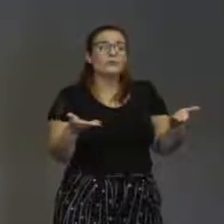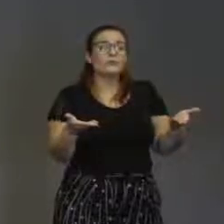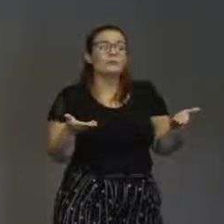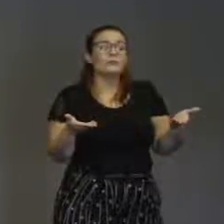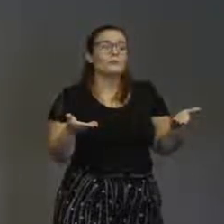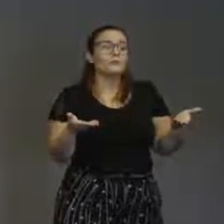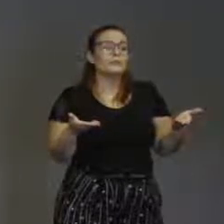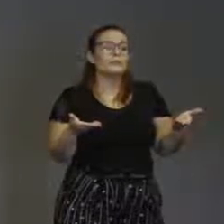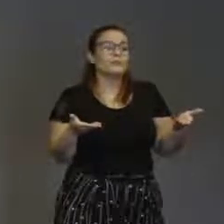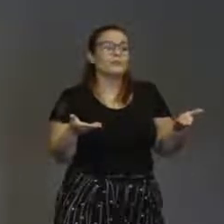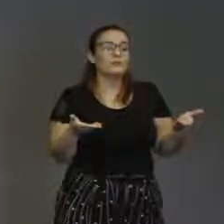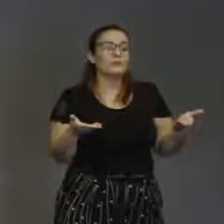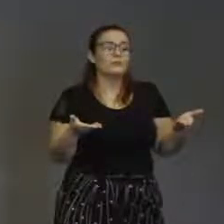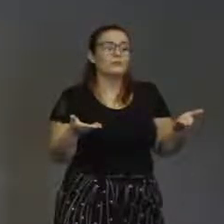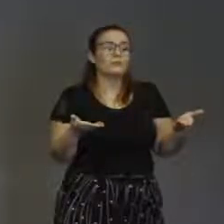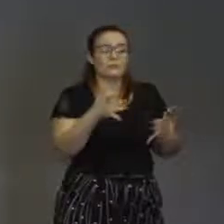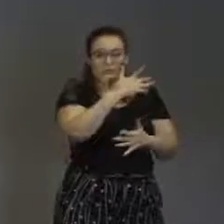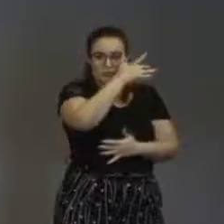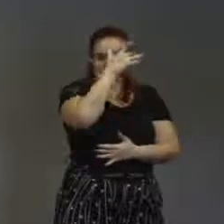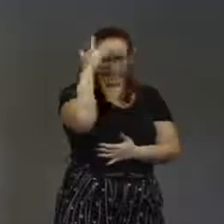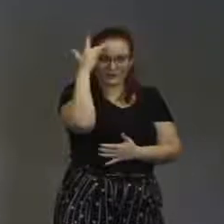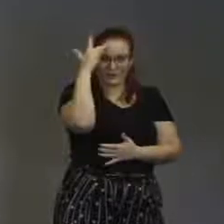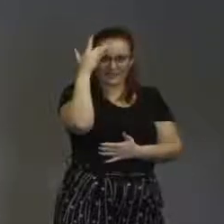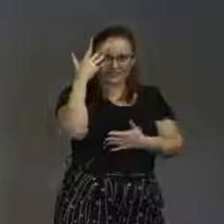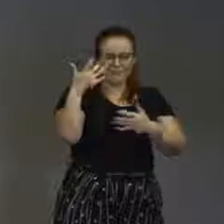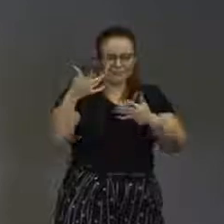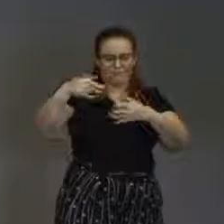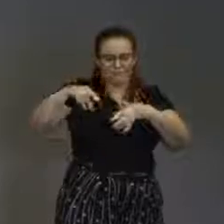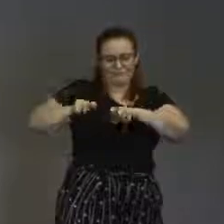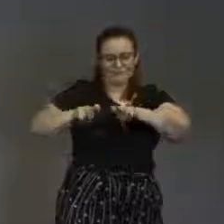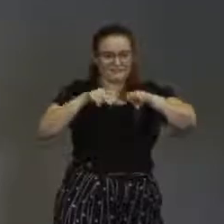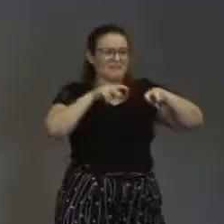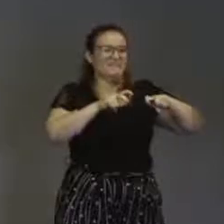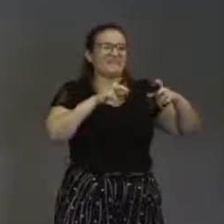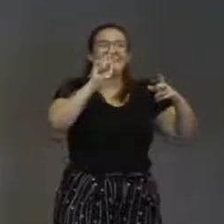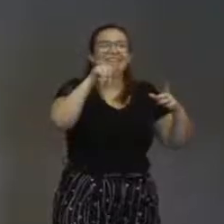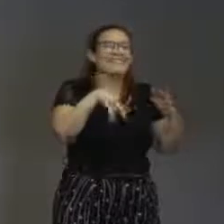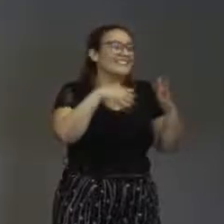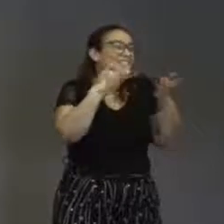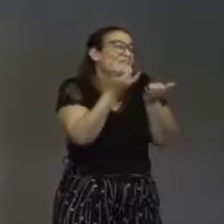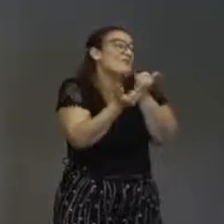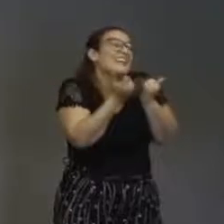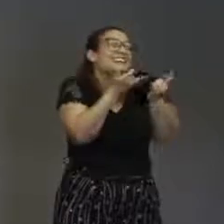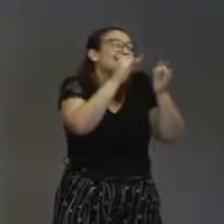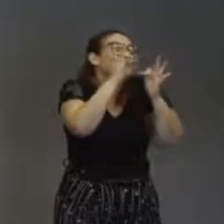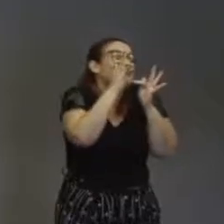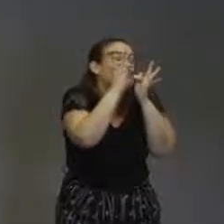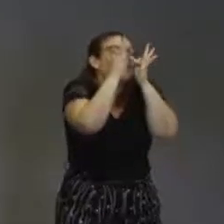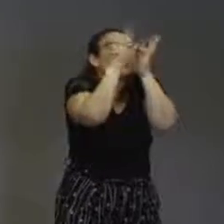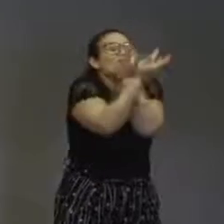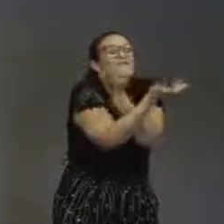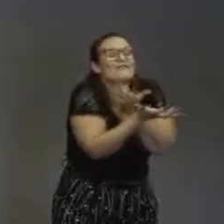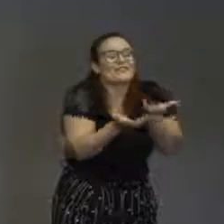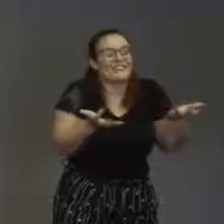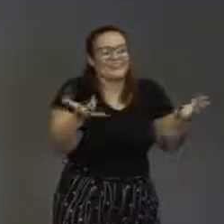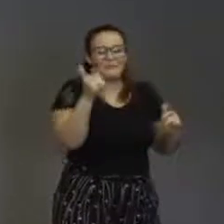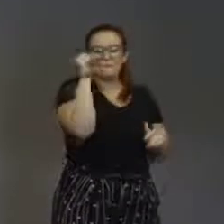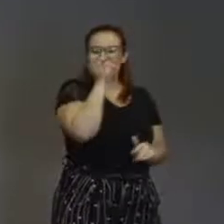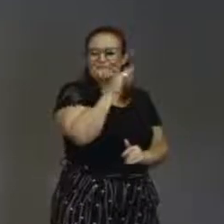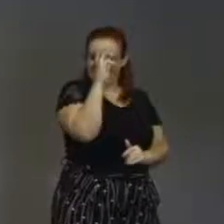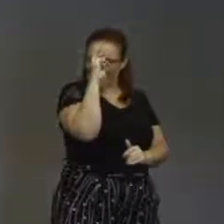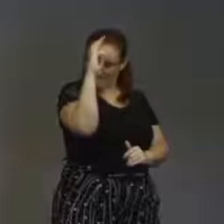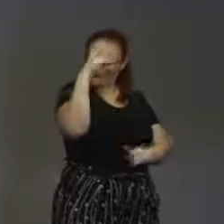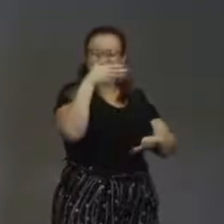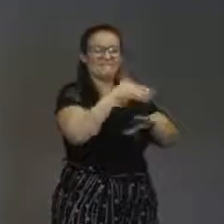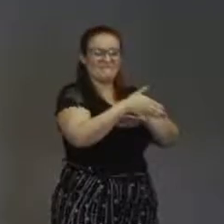as pessoas aqui à frente vai ser um buquê florido, né? de muitas mulheres inteligentes